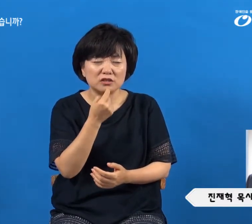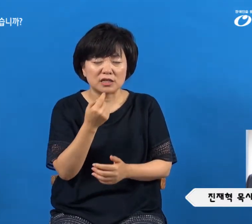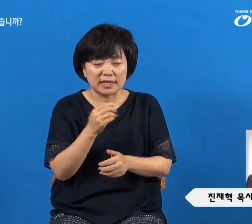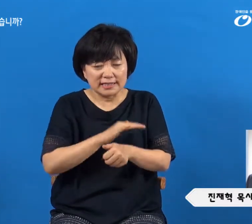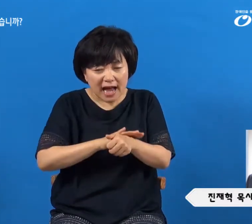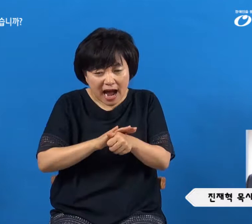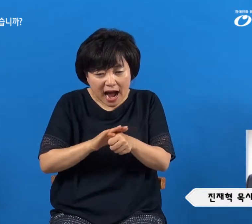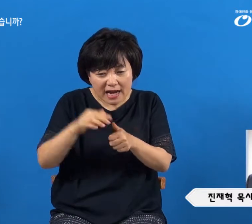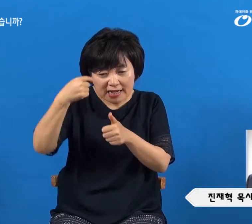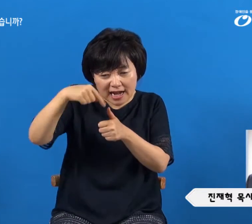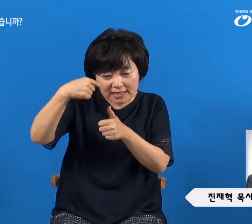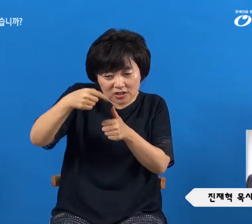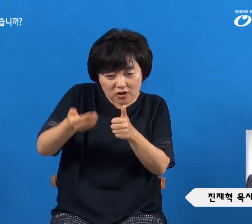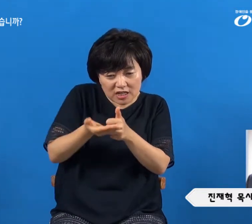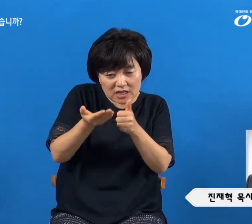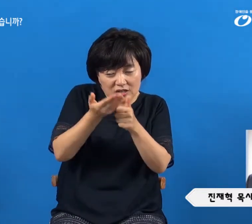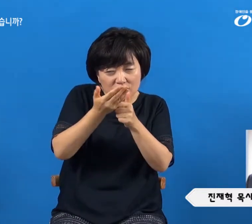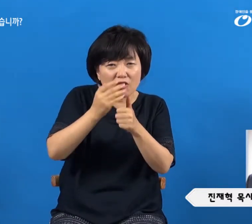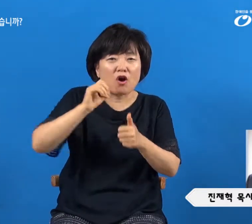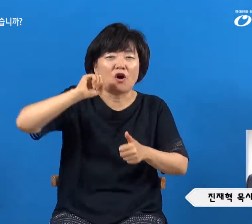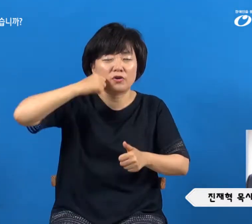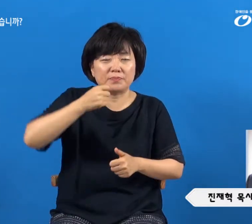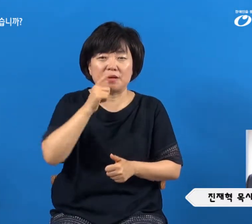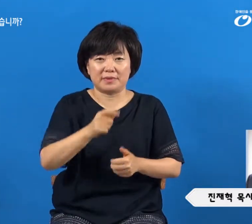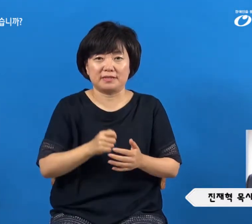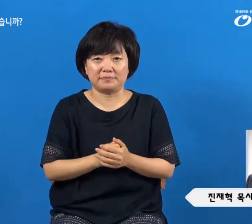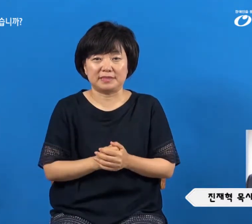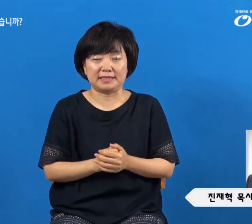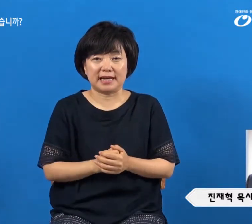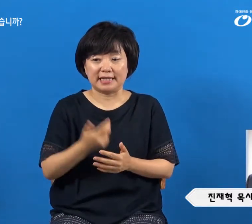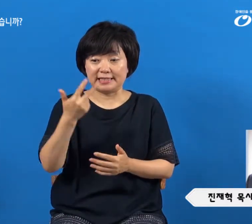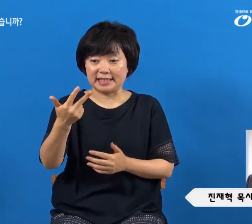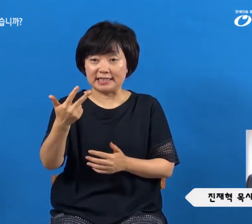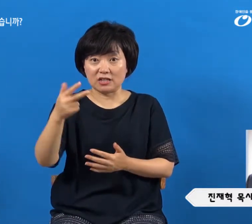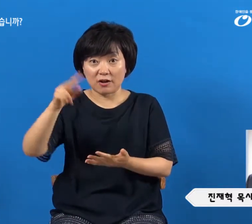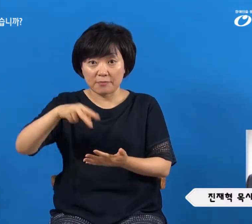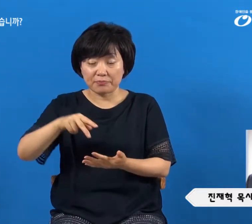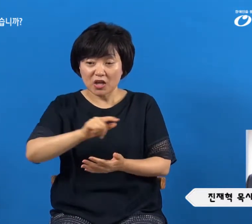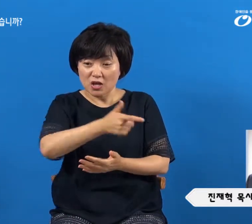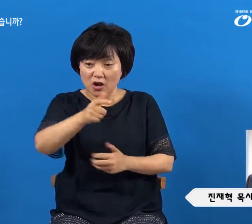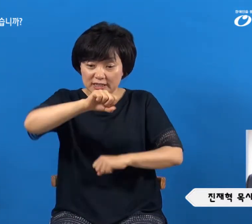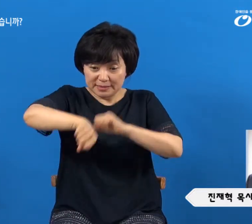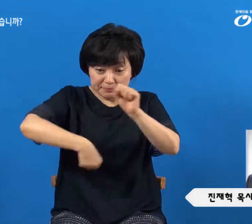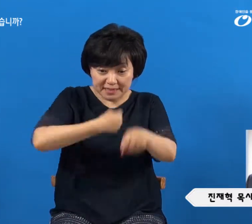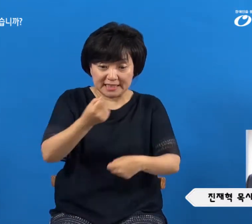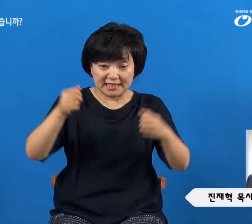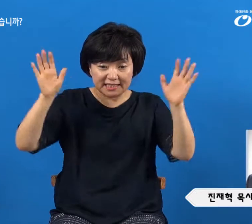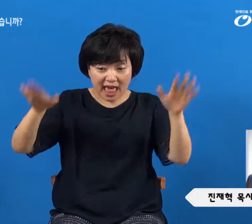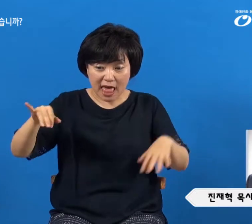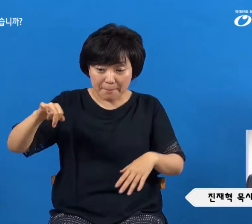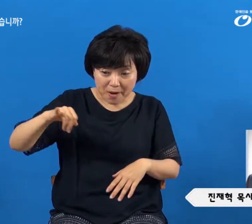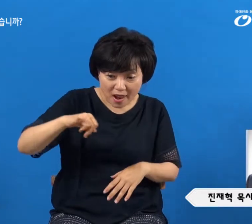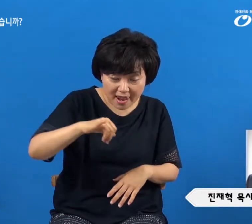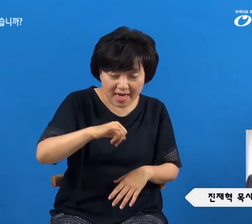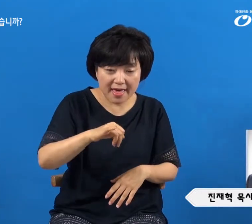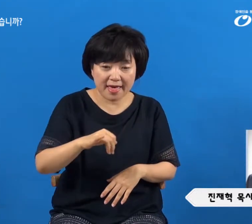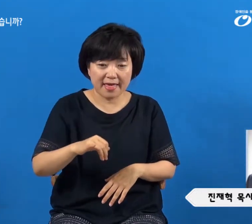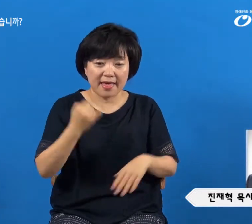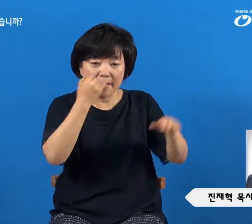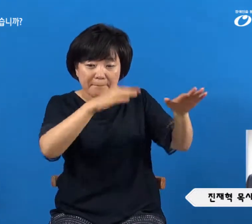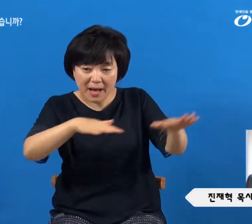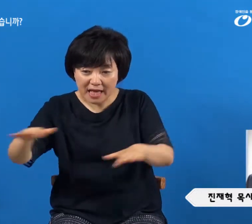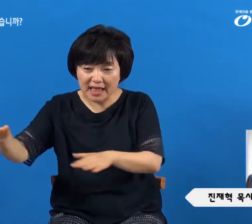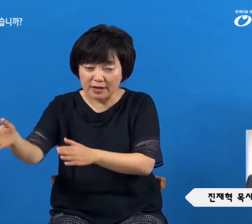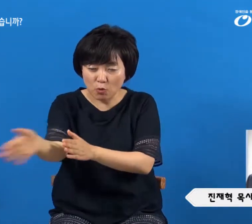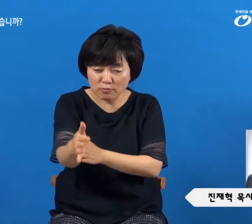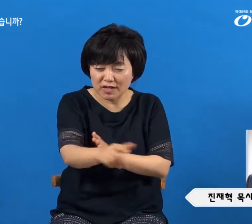데 있다라고 말씀하십니다. 7절 보세요. 여러 종류의 짐승과 새와 벌레와 바다의 생물은